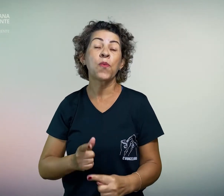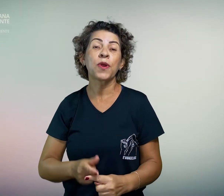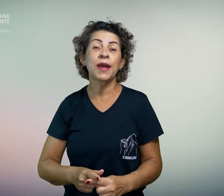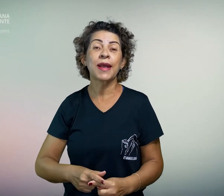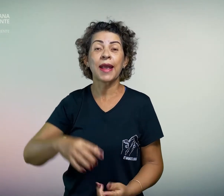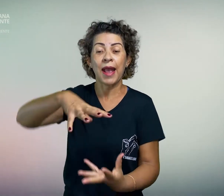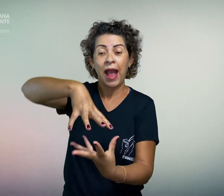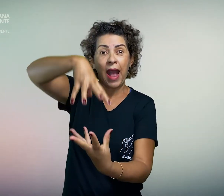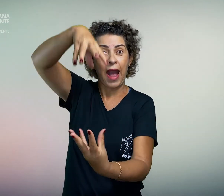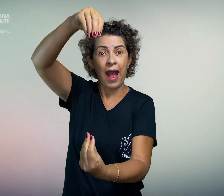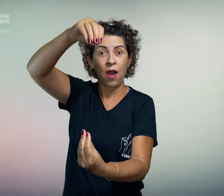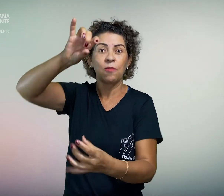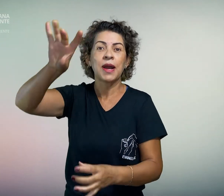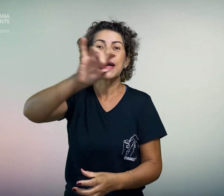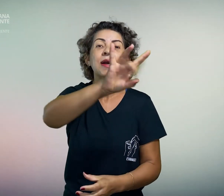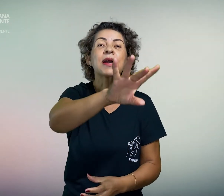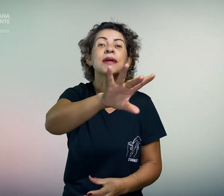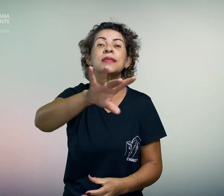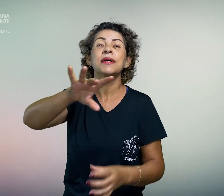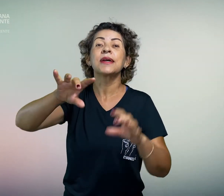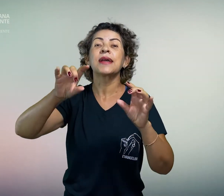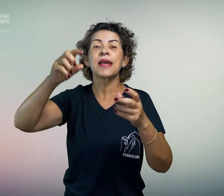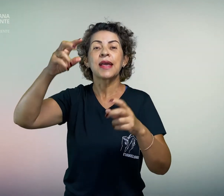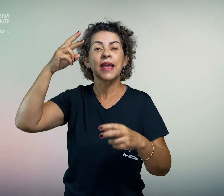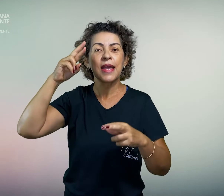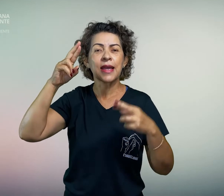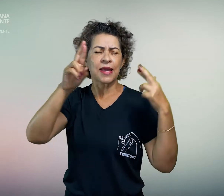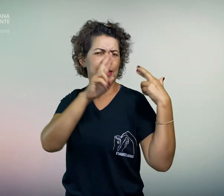Pois cada alma é responsável por si própria.